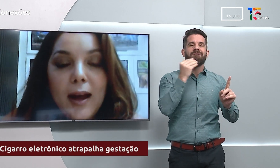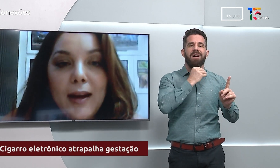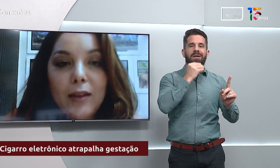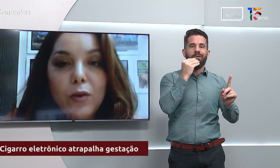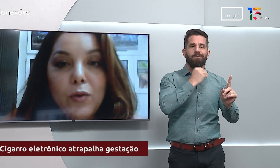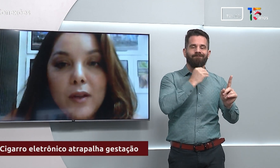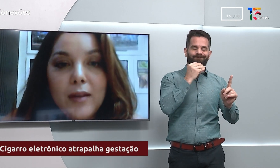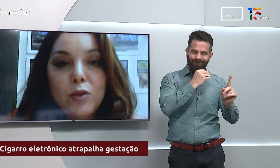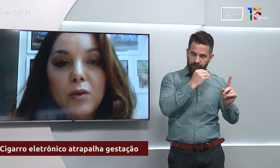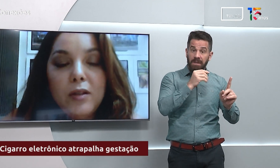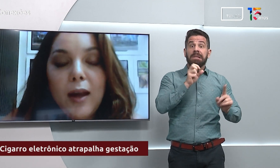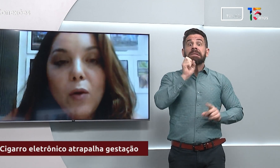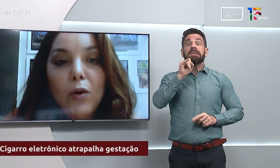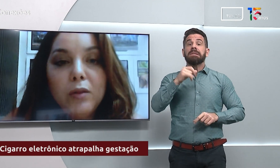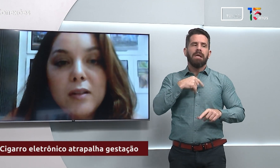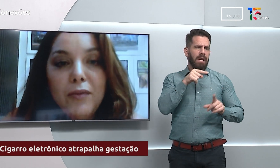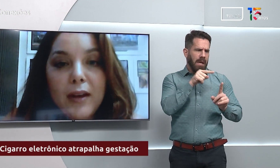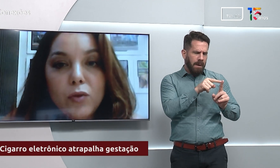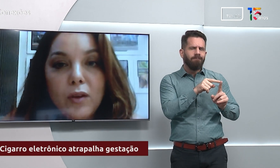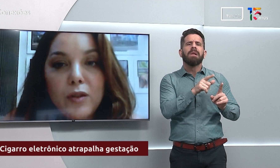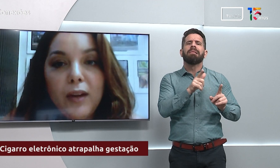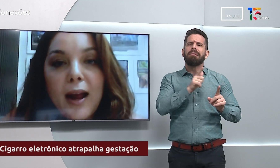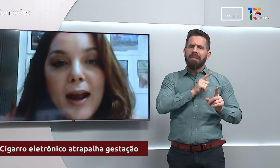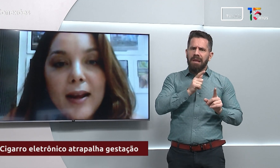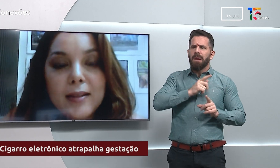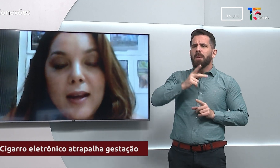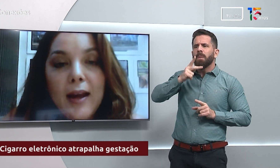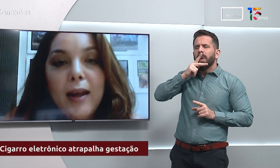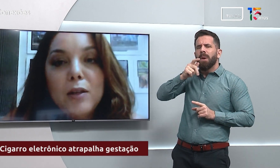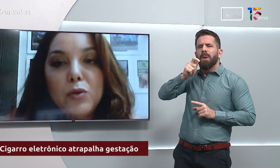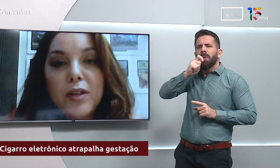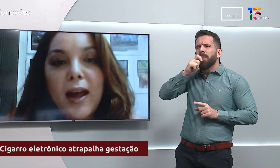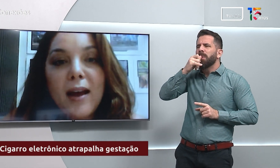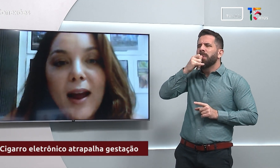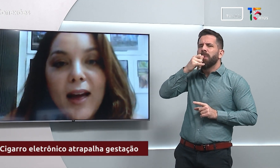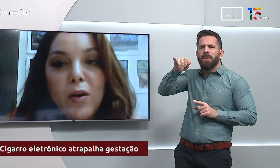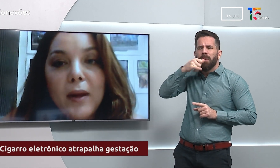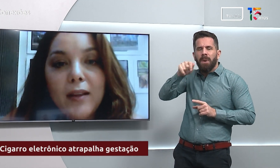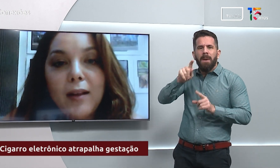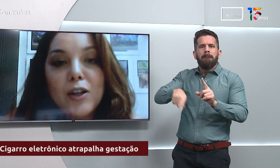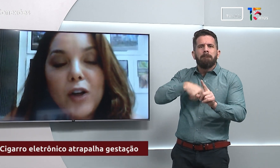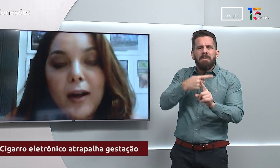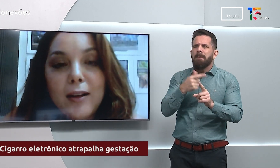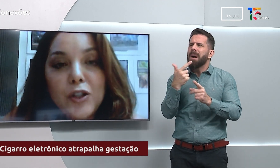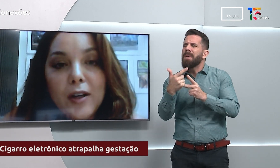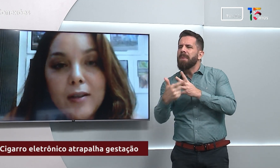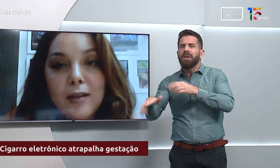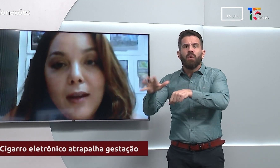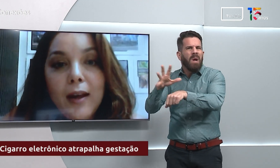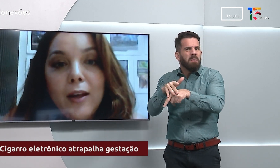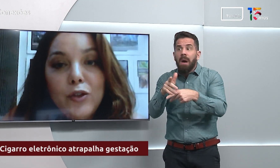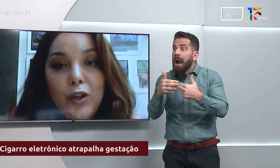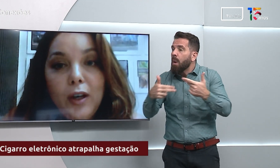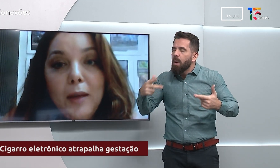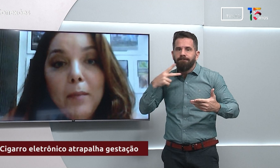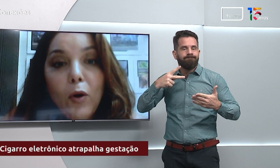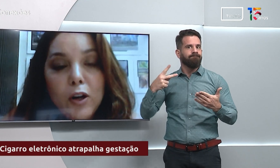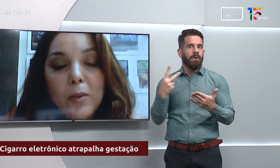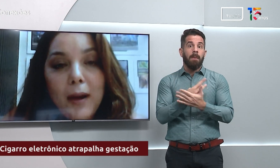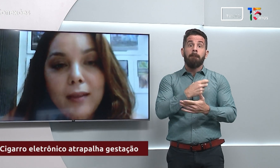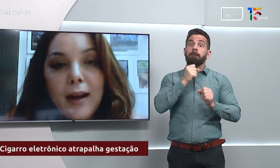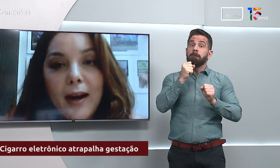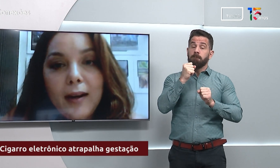são fundamentais para a sobrevida do bebê e da gestante. Então, eu estou perdendo parte do pulmão.